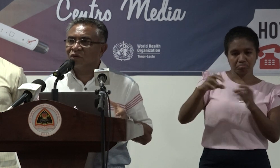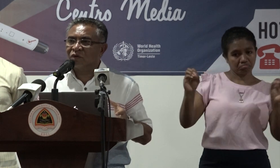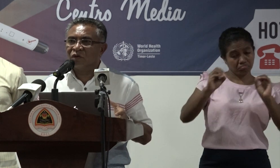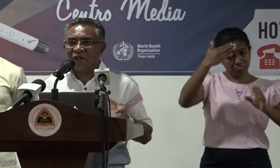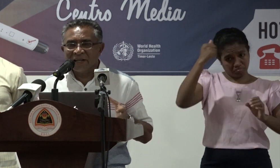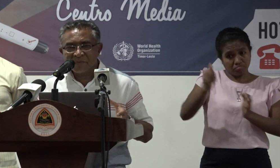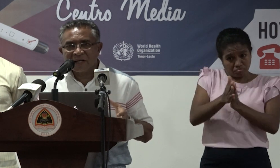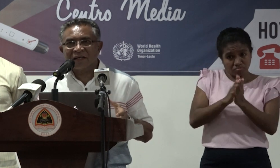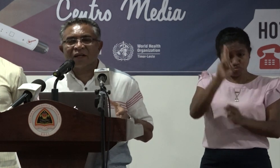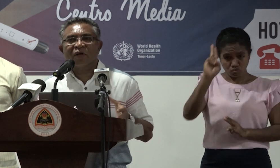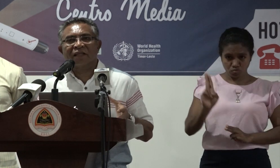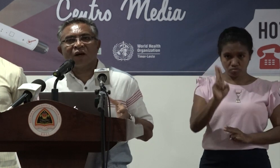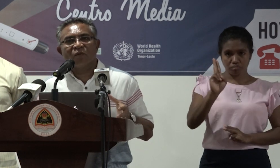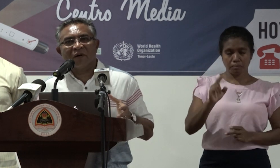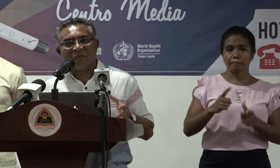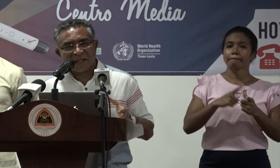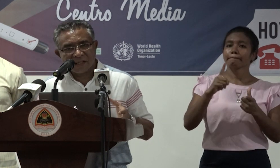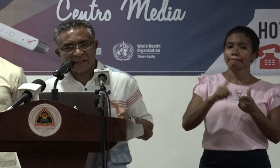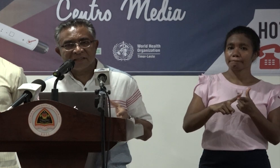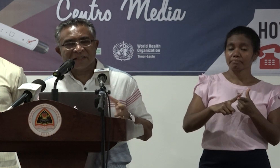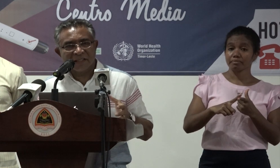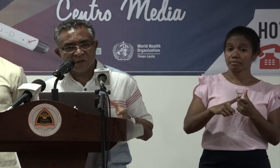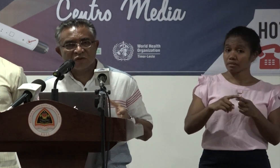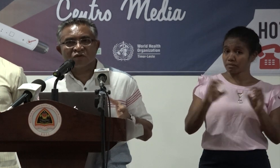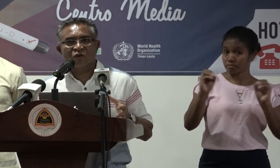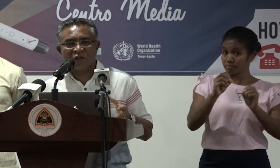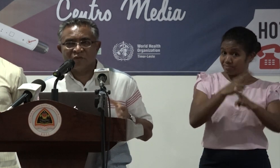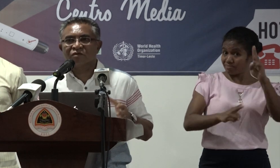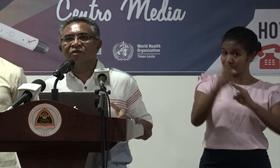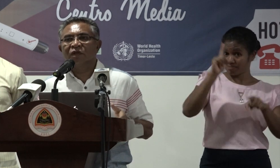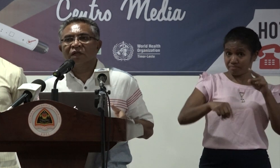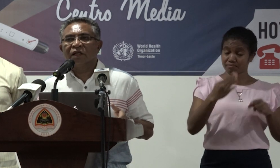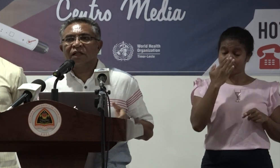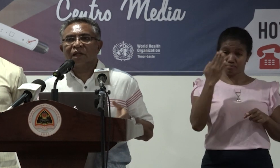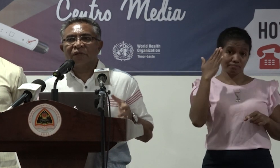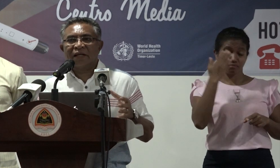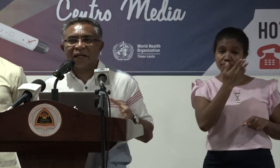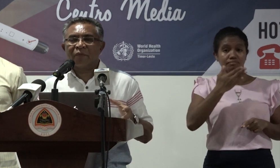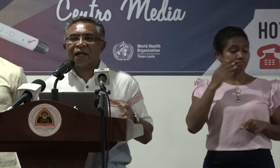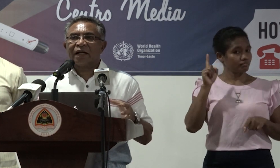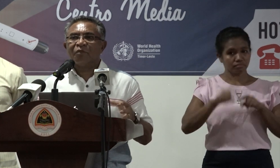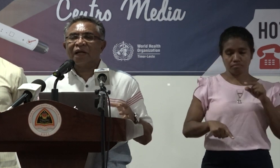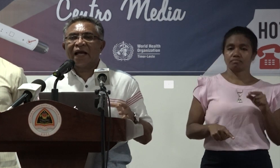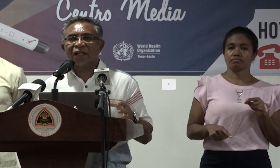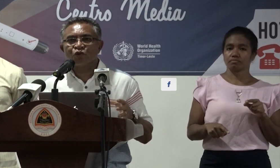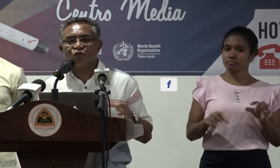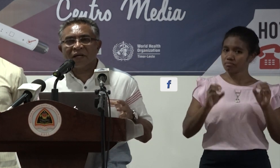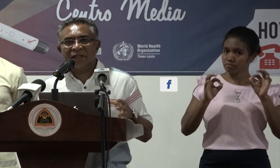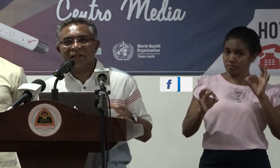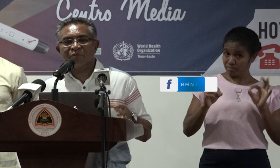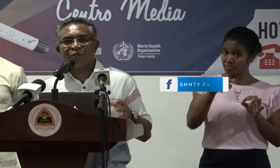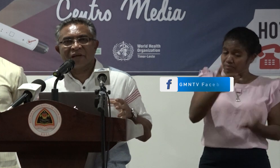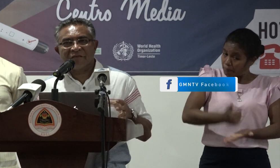atu liman, labele tau ba matan, inus, ho ibun. Também da né, maka bele